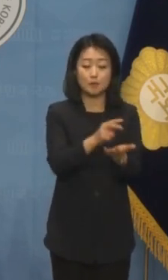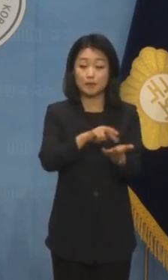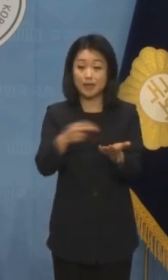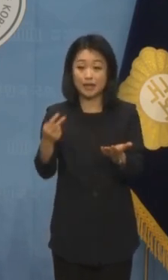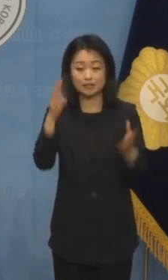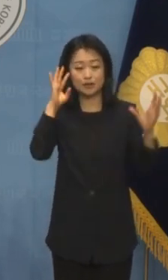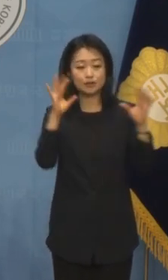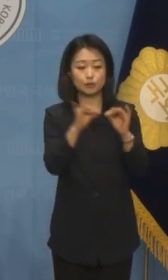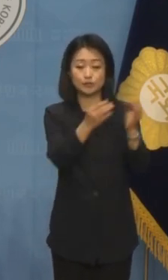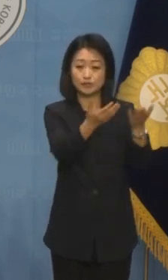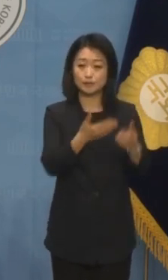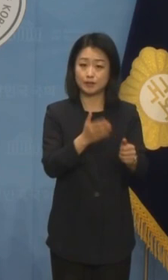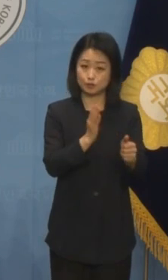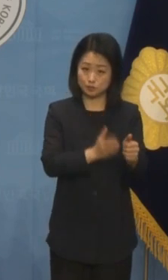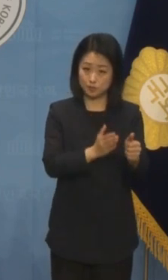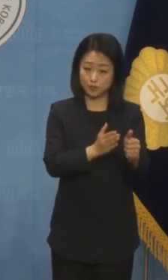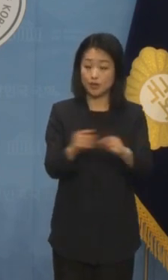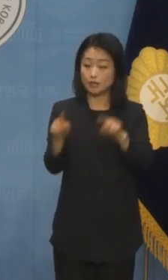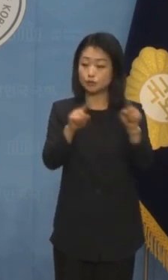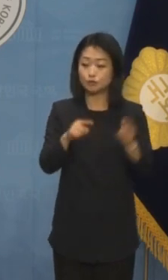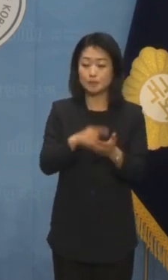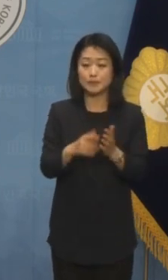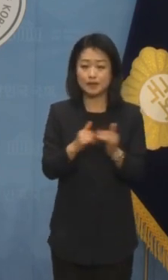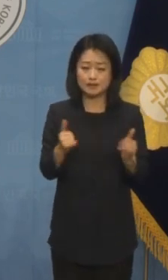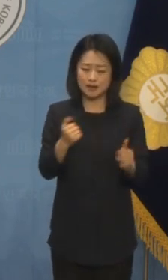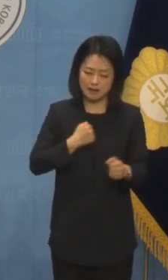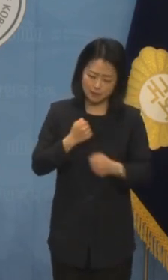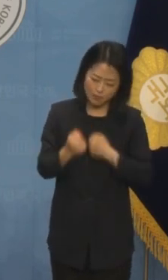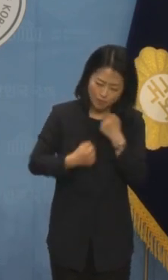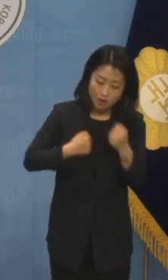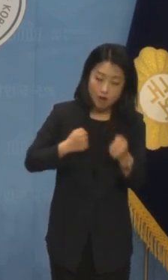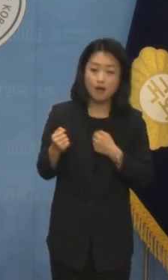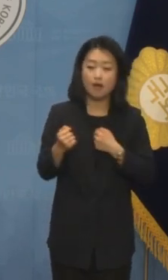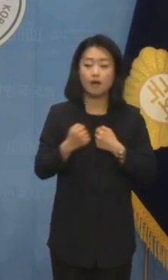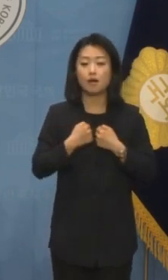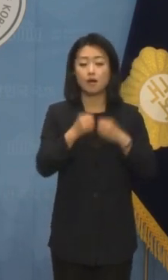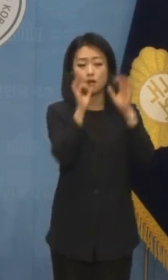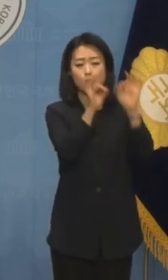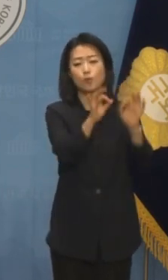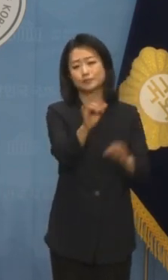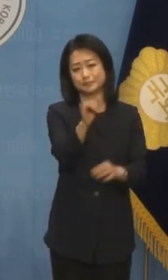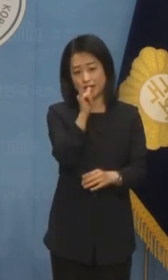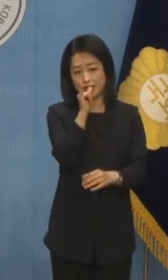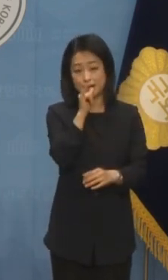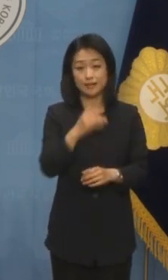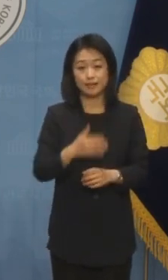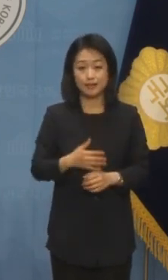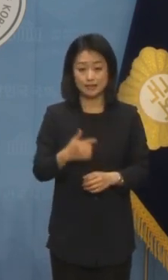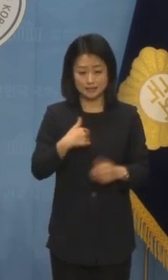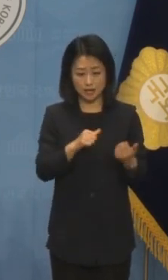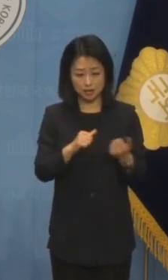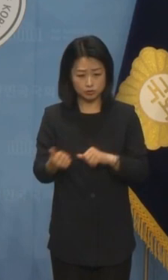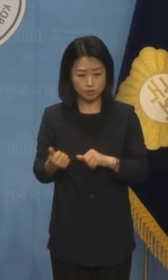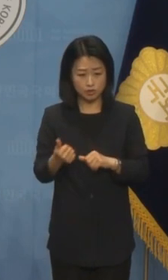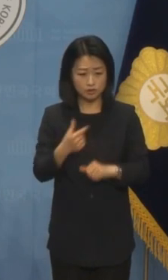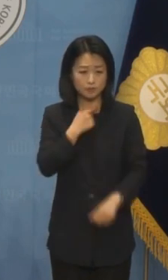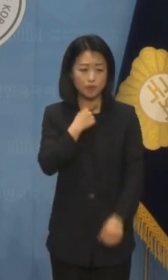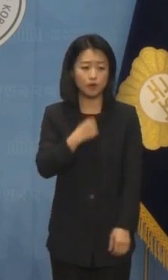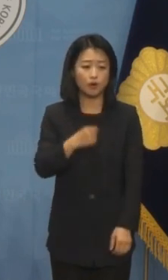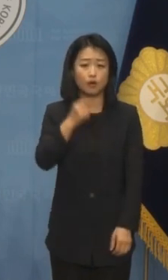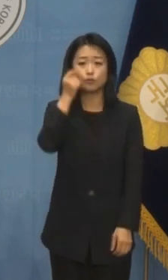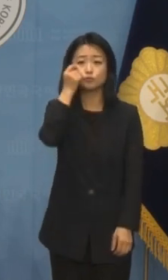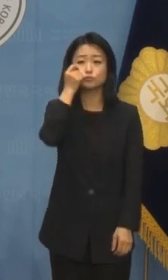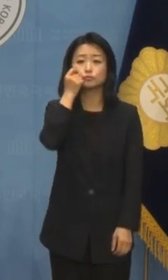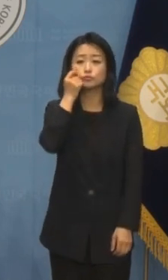찬성해 주십시오. 전국의 피해자들이 애통해하고 지켜보고 있습니다. 나도 세상을 떠나야 하나 눈물